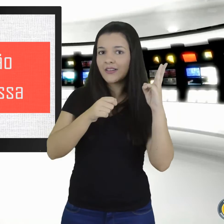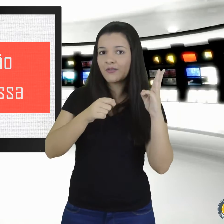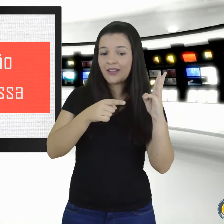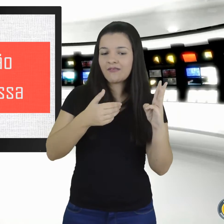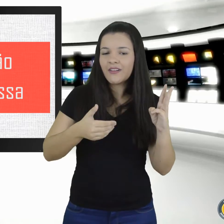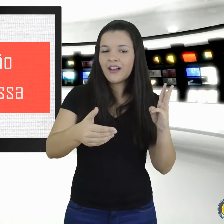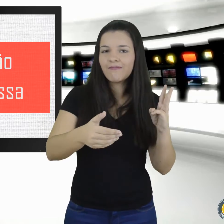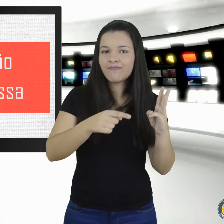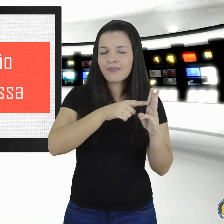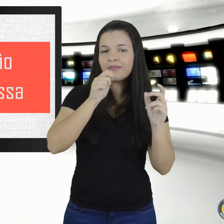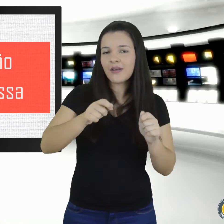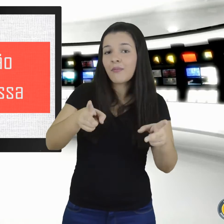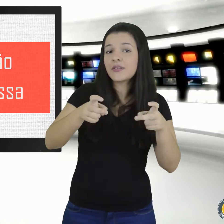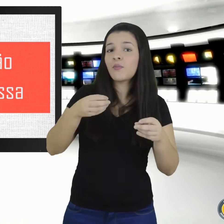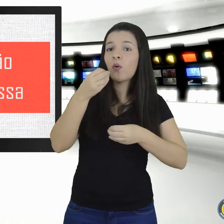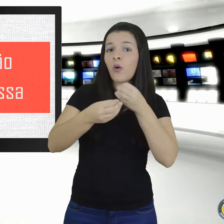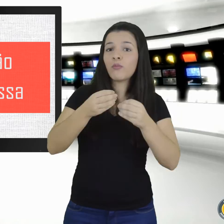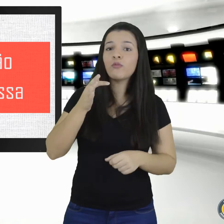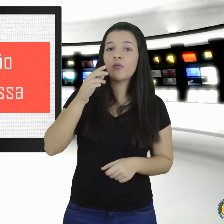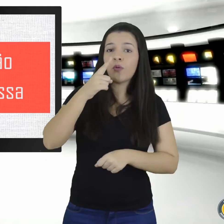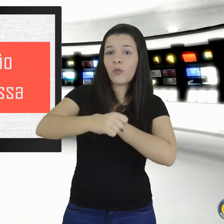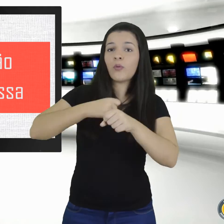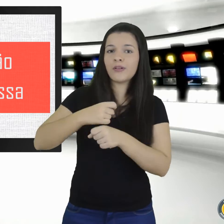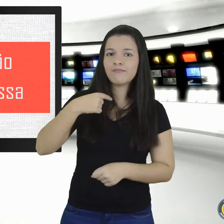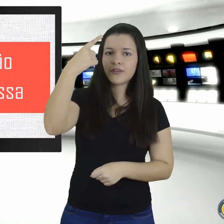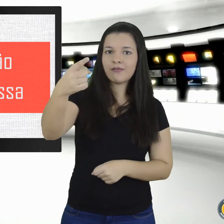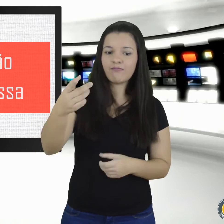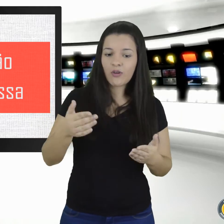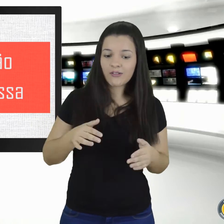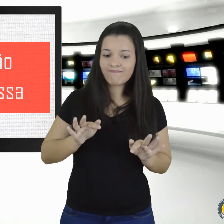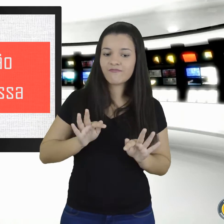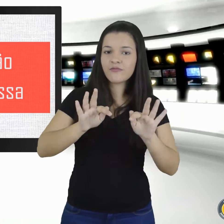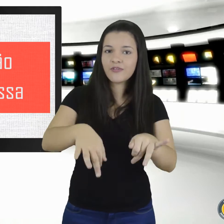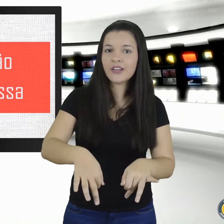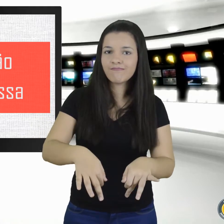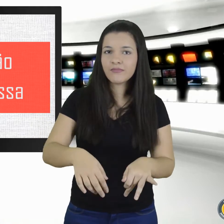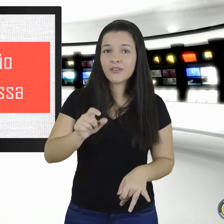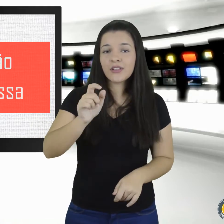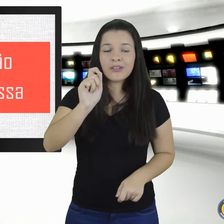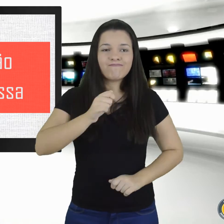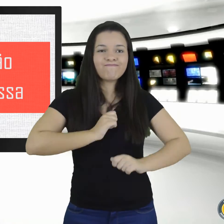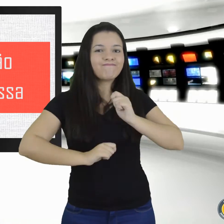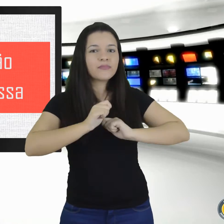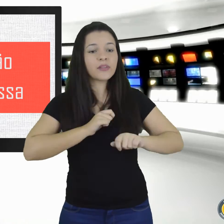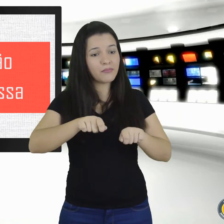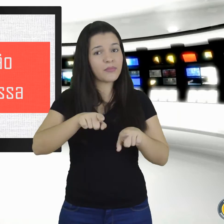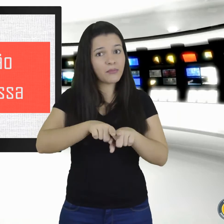será o nosso próximo ano. Então, esses últimos meses do ano são de expectativa e trabalho